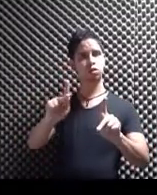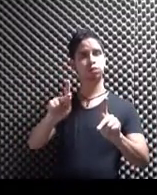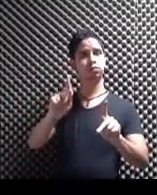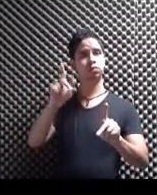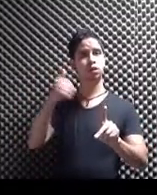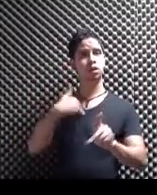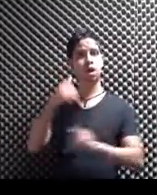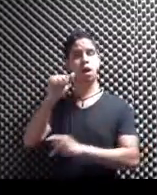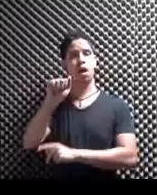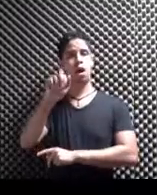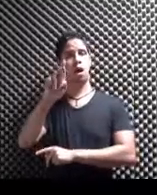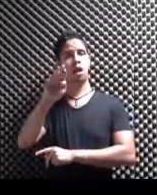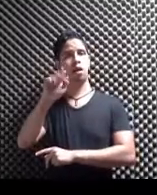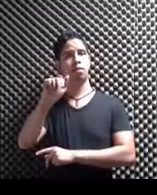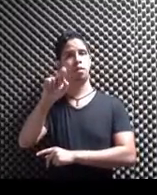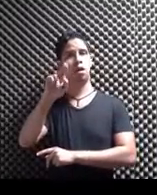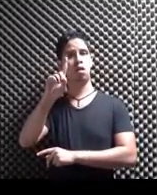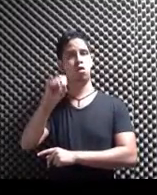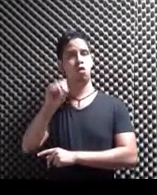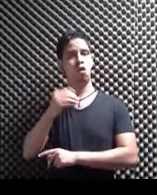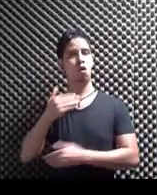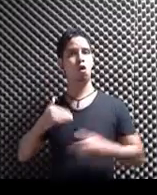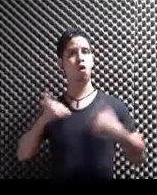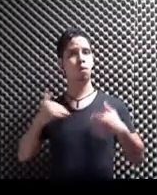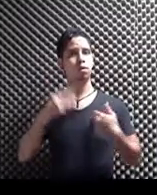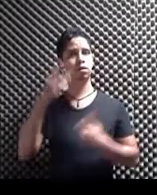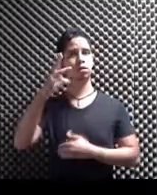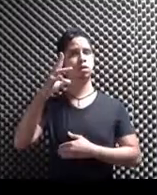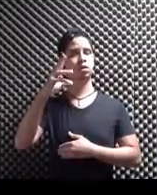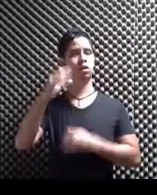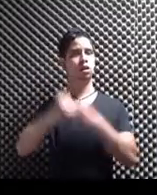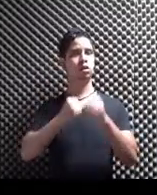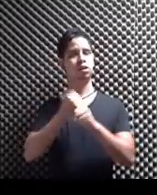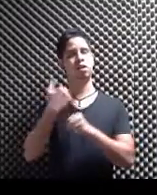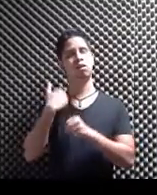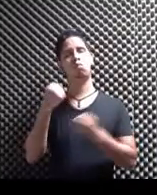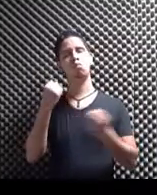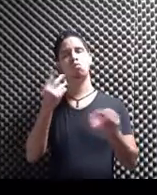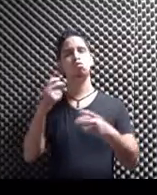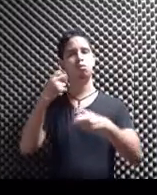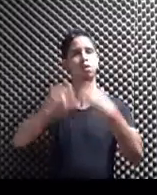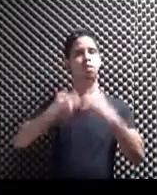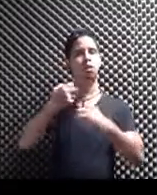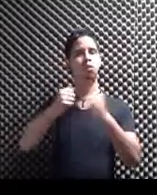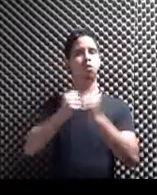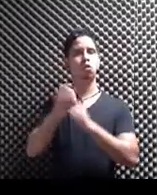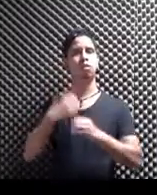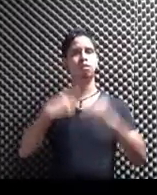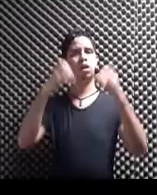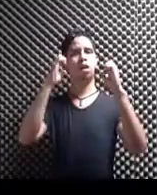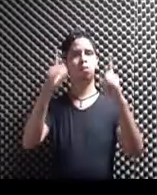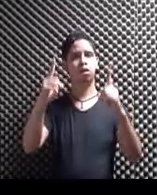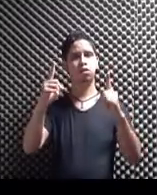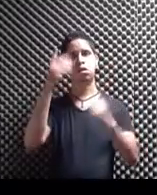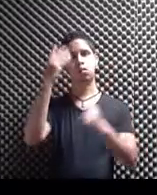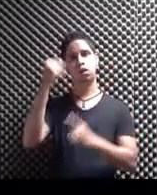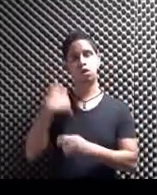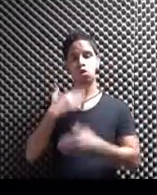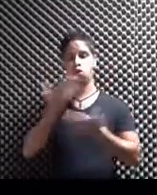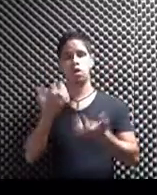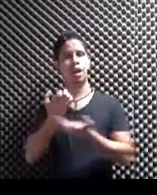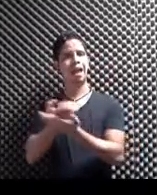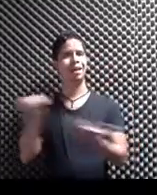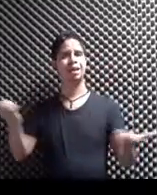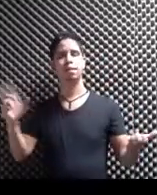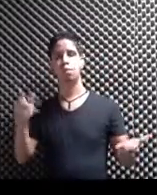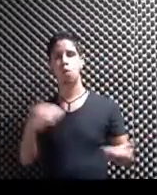Armando, lamentablemente, el joven de 16 años, ha tenido muchos problemas con el Departamento de Educación en cuanto a la falta de equipos,